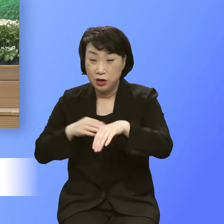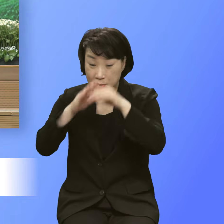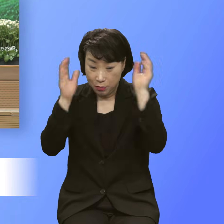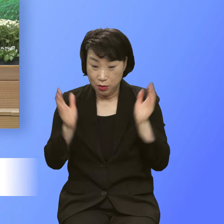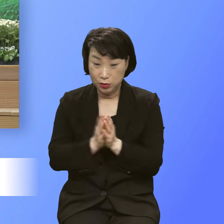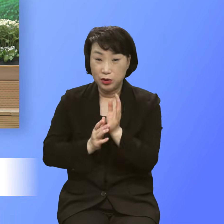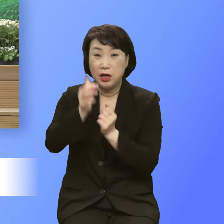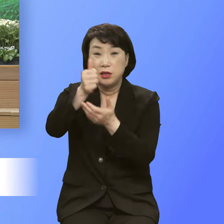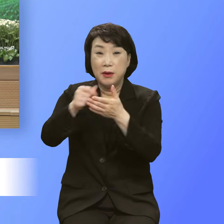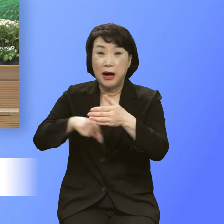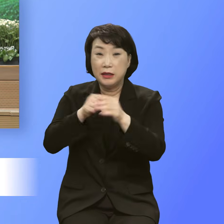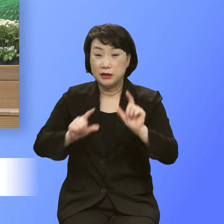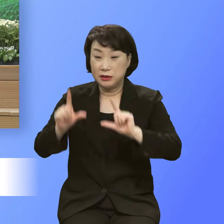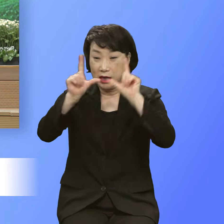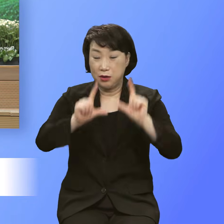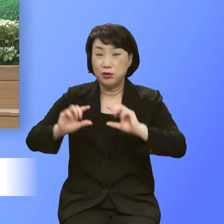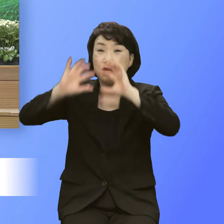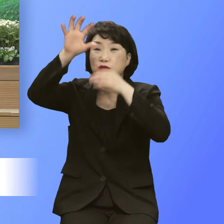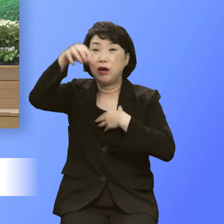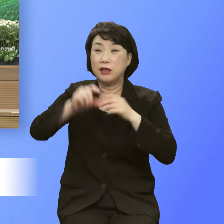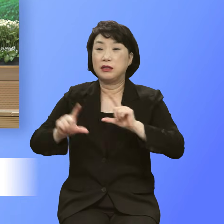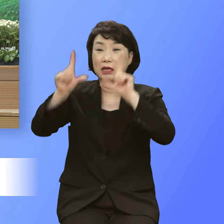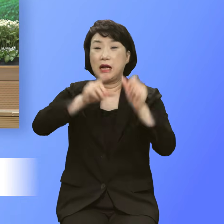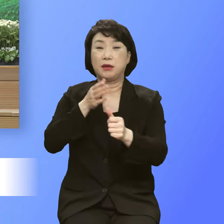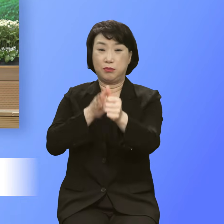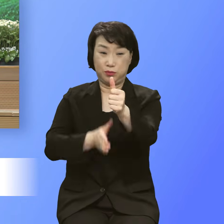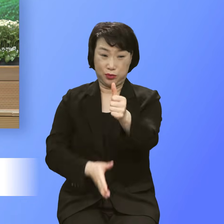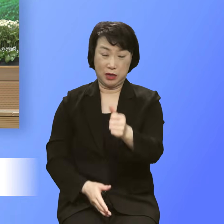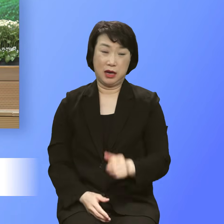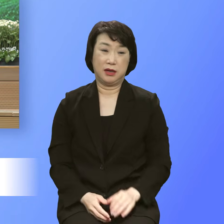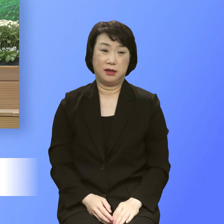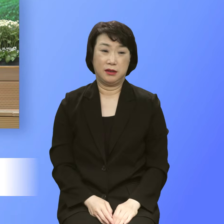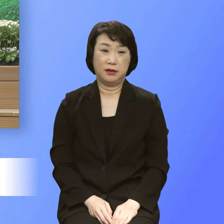전부 예수 안에서 살고 천국에서 살 사람들인데,